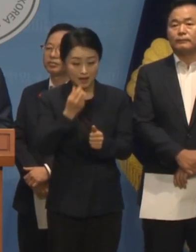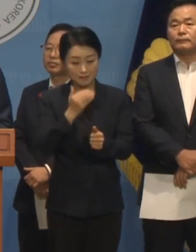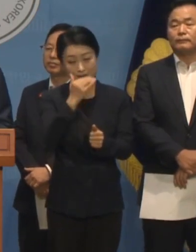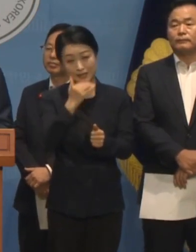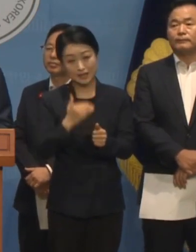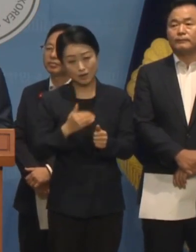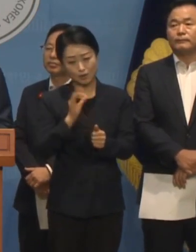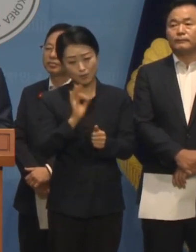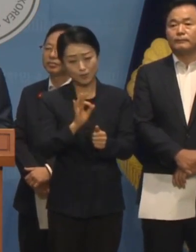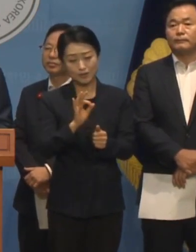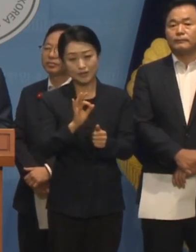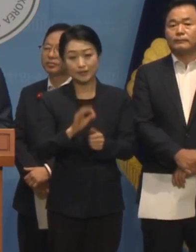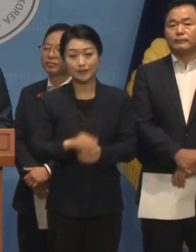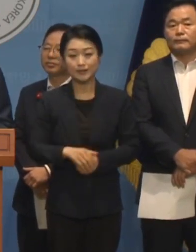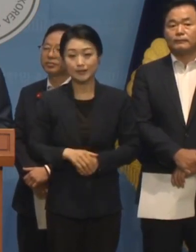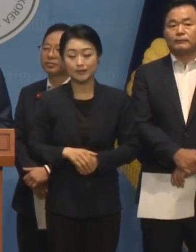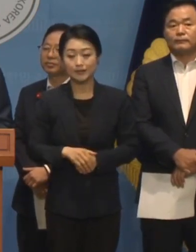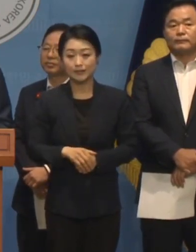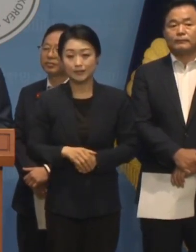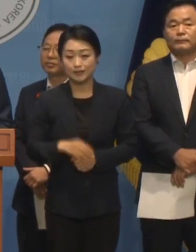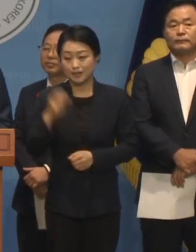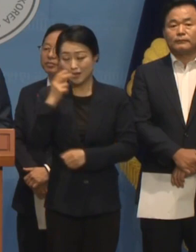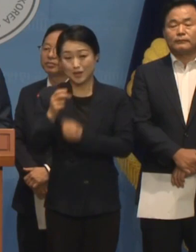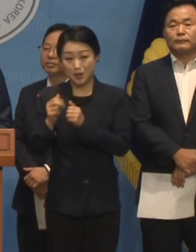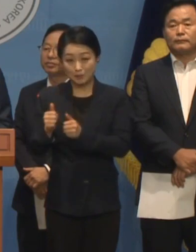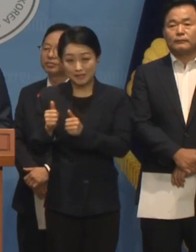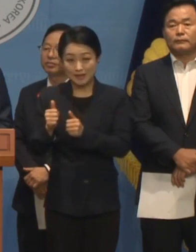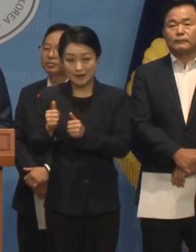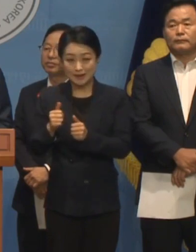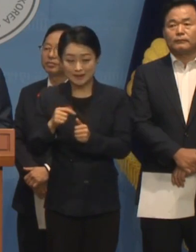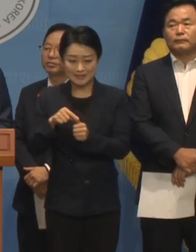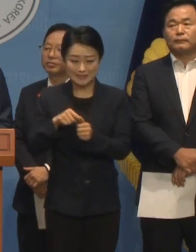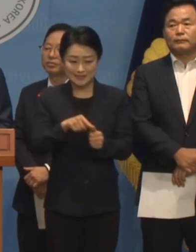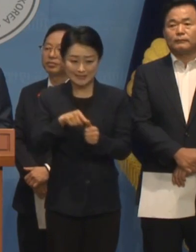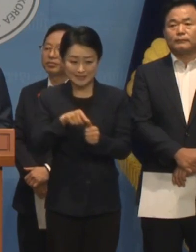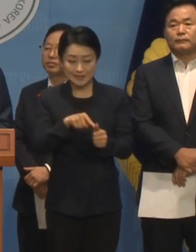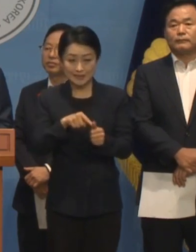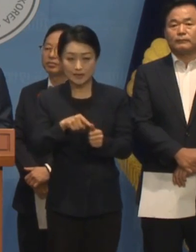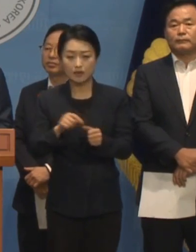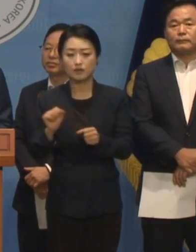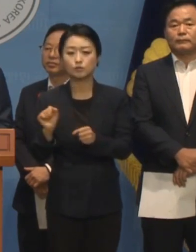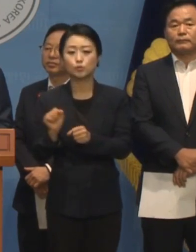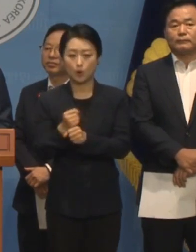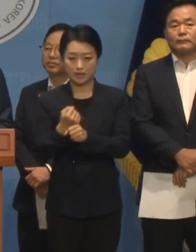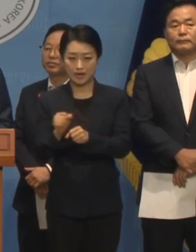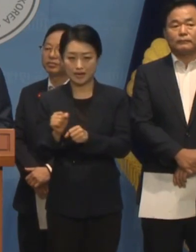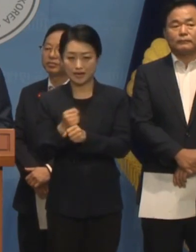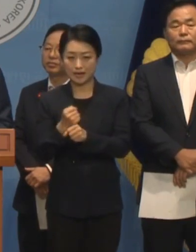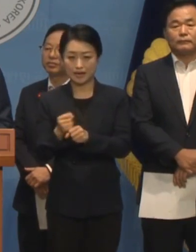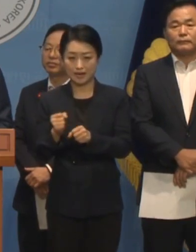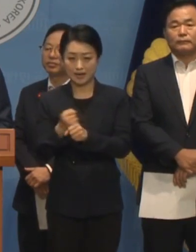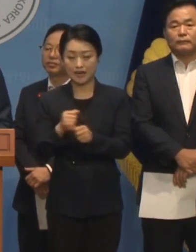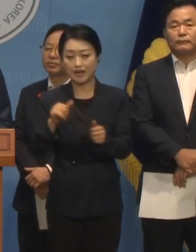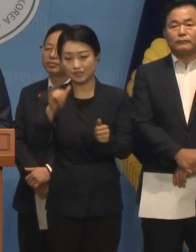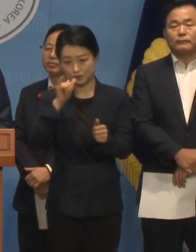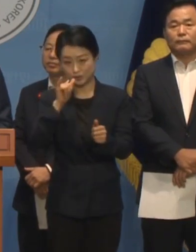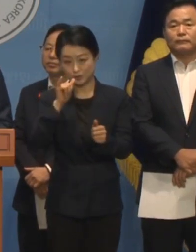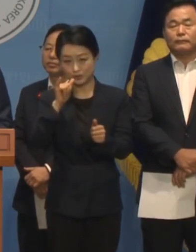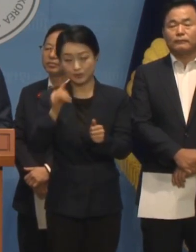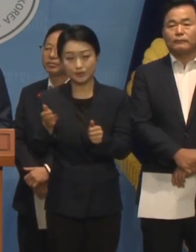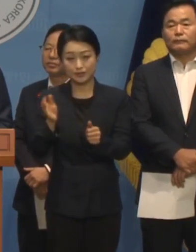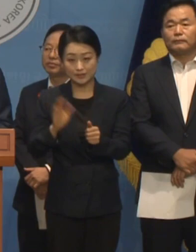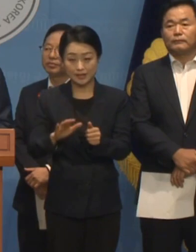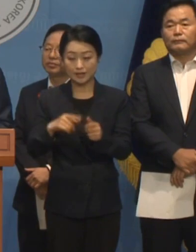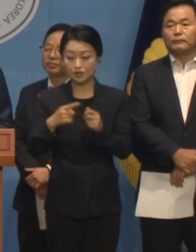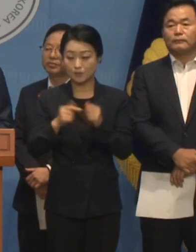다른 사건과 같이 검찰의 입맛에 맞게 조작된 것임이 여러 군데서 드러났습니다. 그럼에도 불구하고